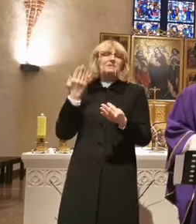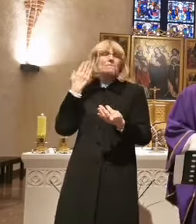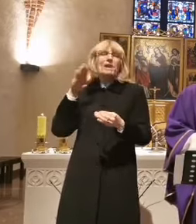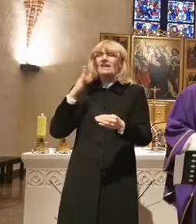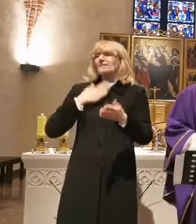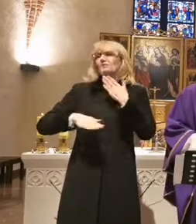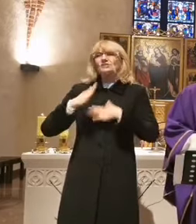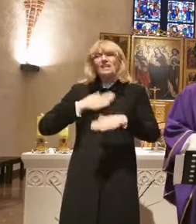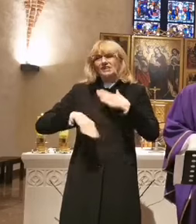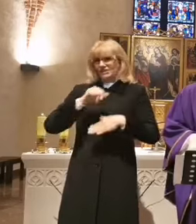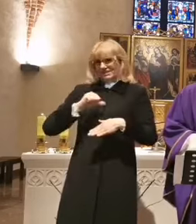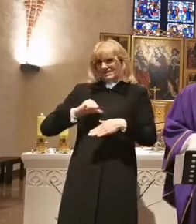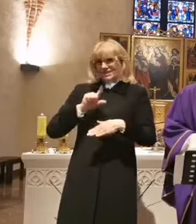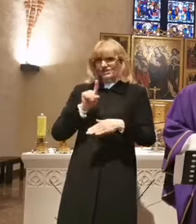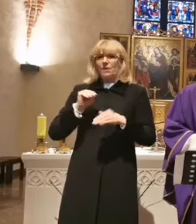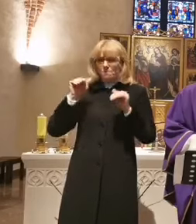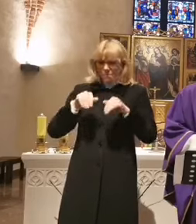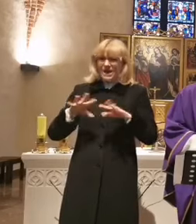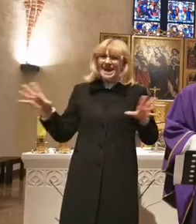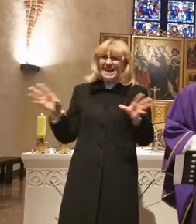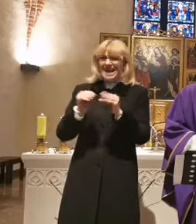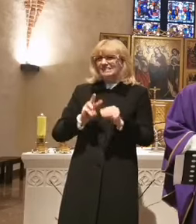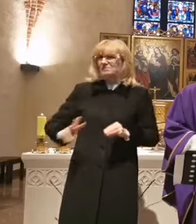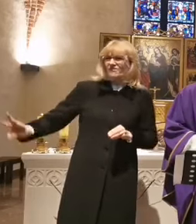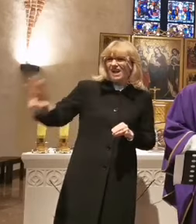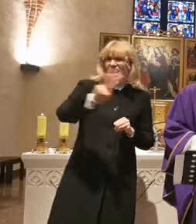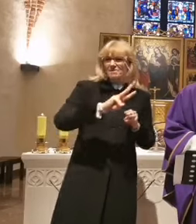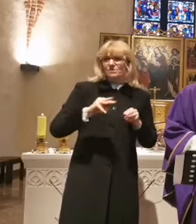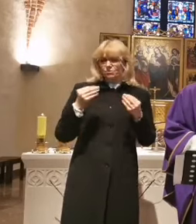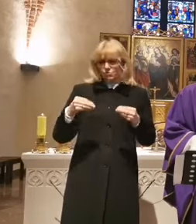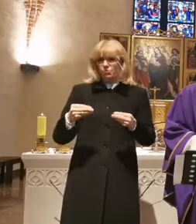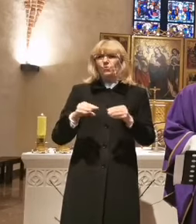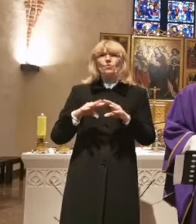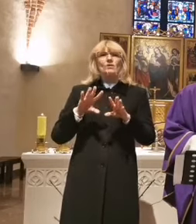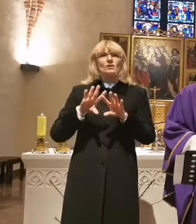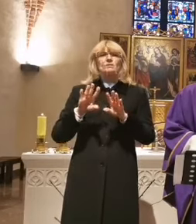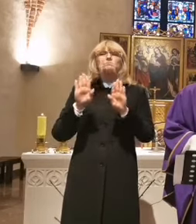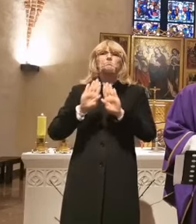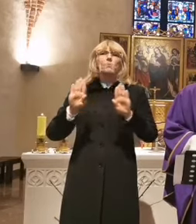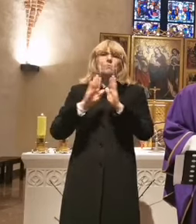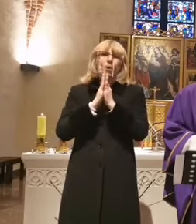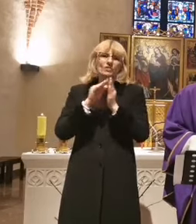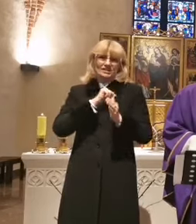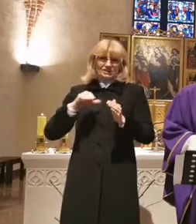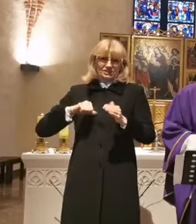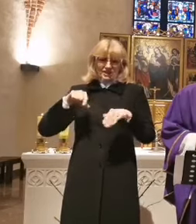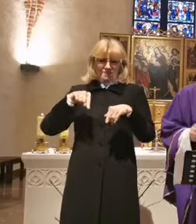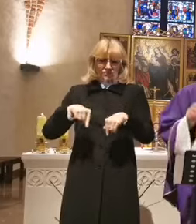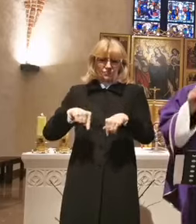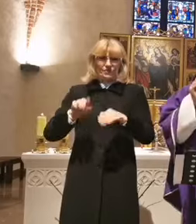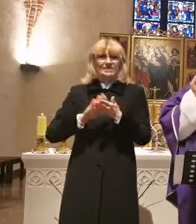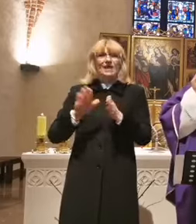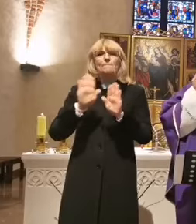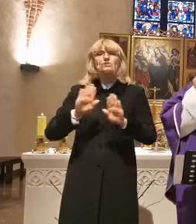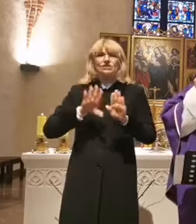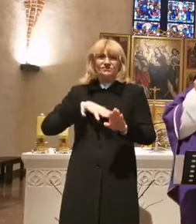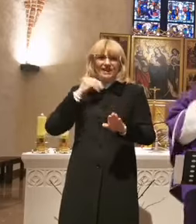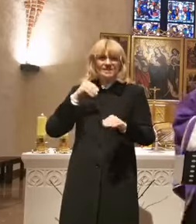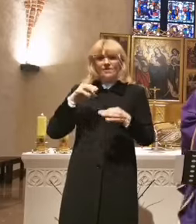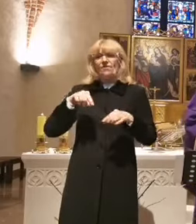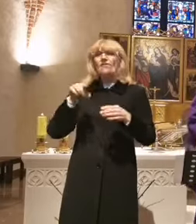mogę celebrować z wami tę mszę świętą w tym przepięknym kościele. Questi giorni abbiamo